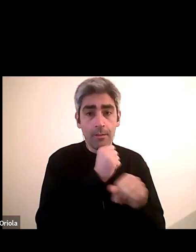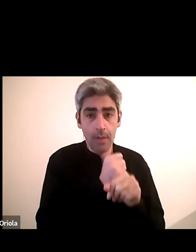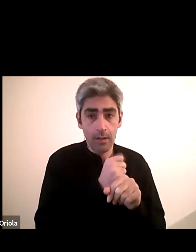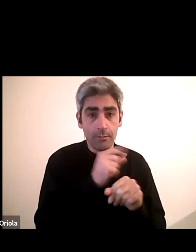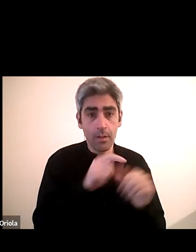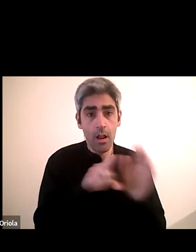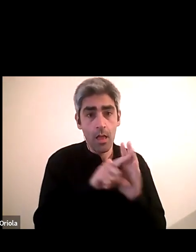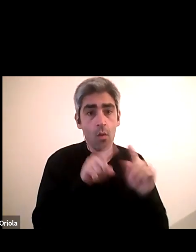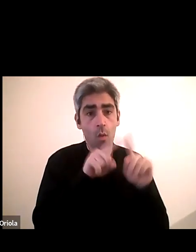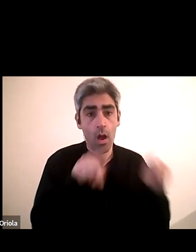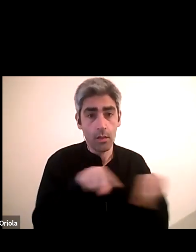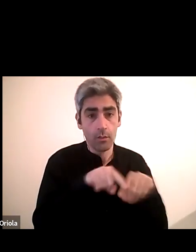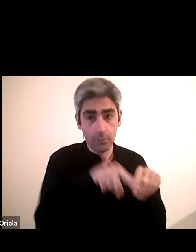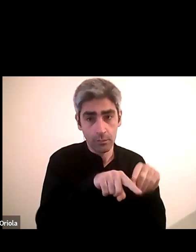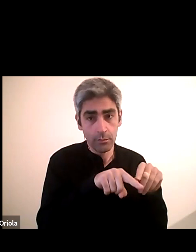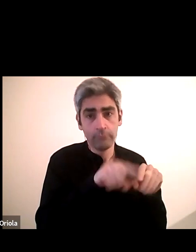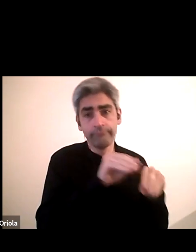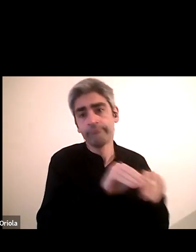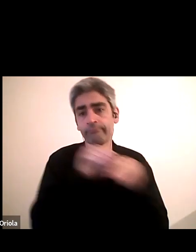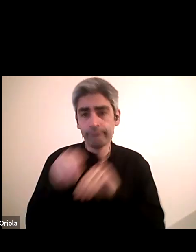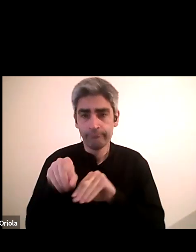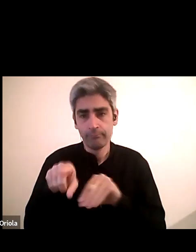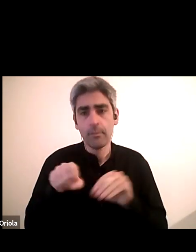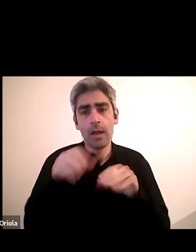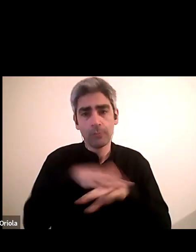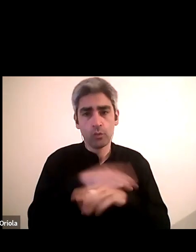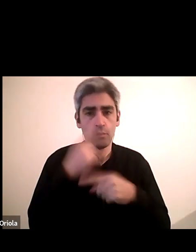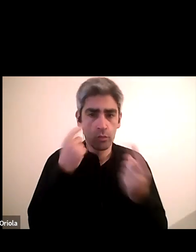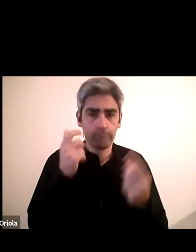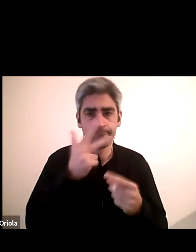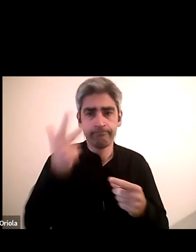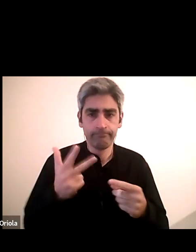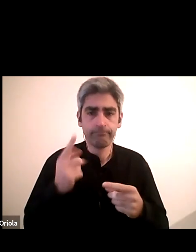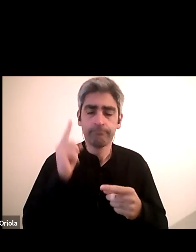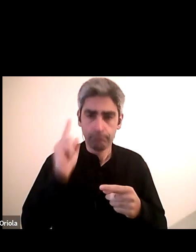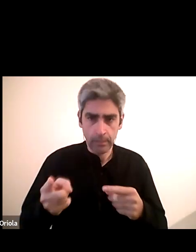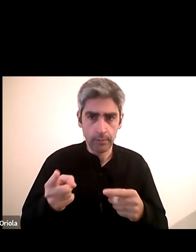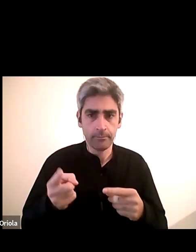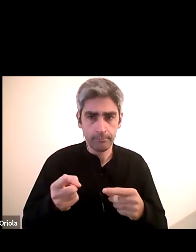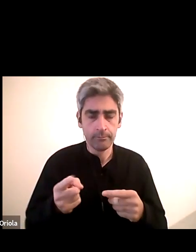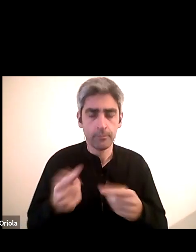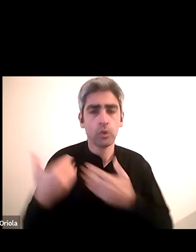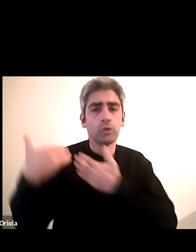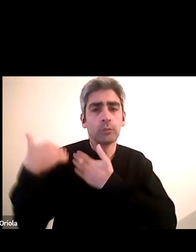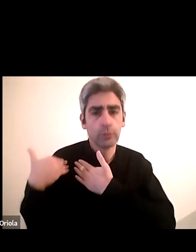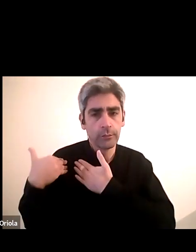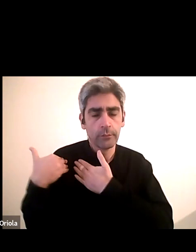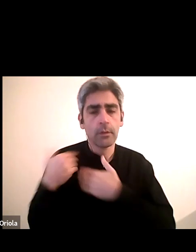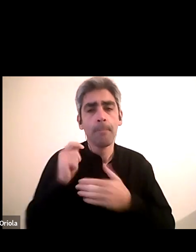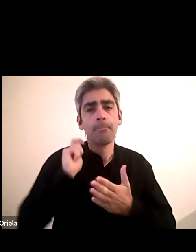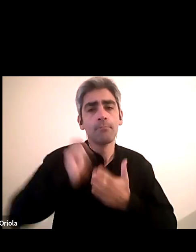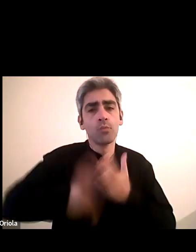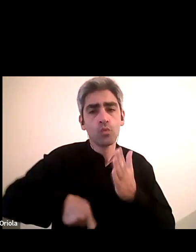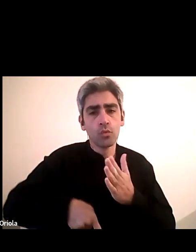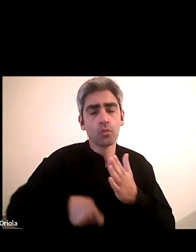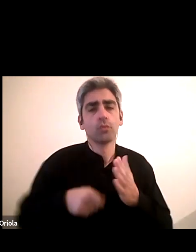Lei Quadro à administração pública fica plenamente aplicada, a responsabilidade contraordenacional,